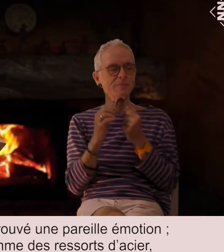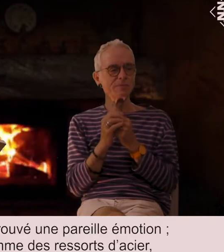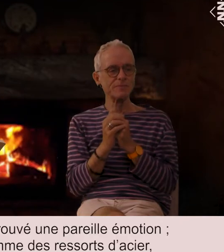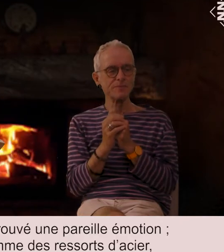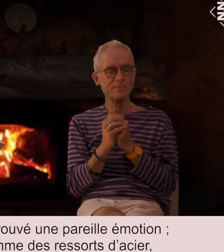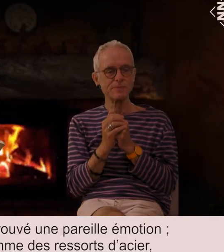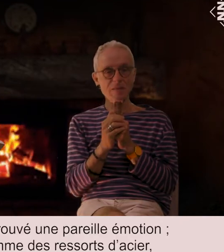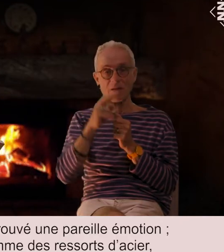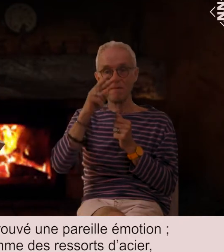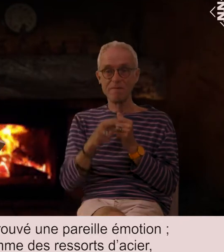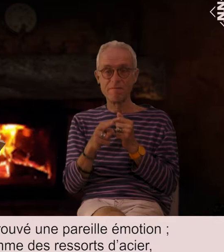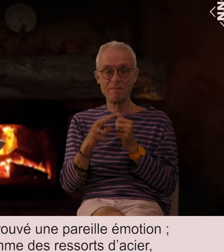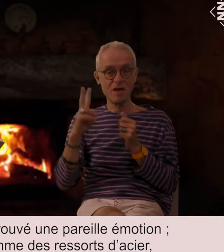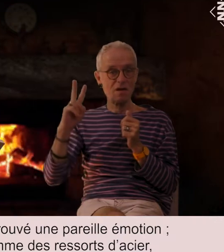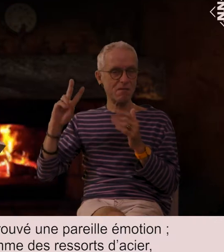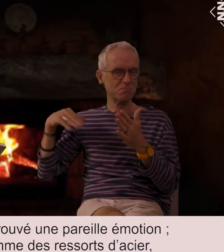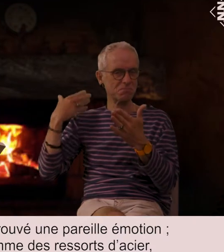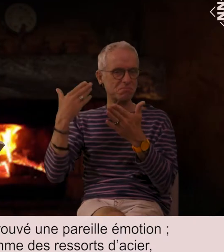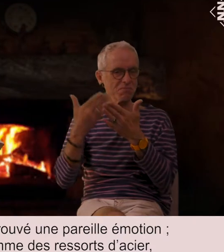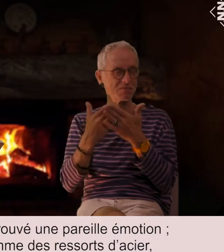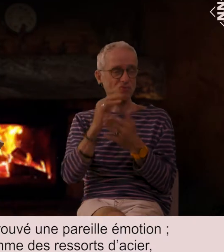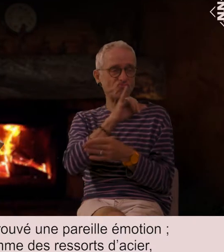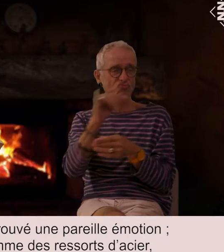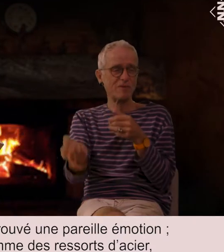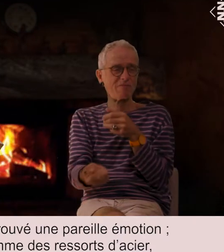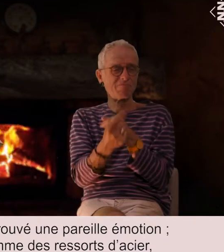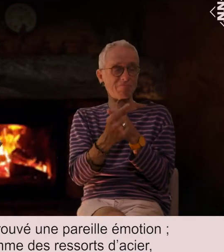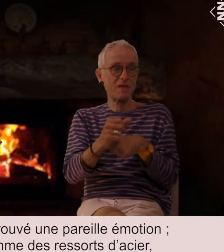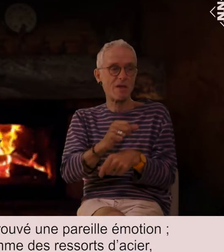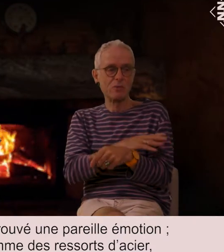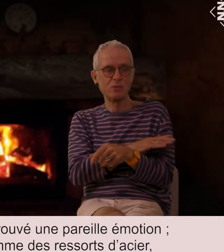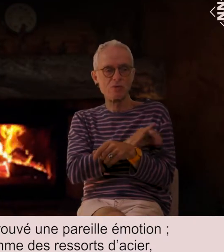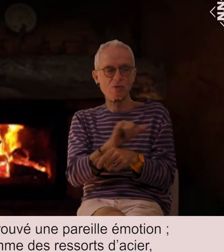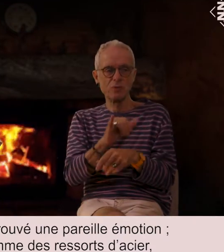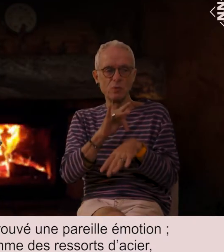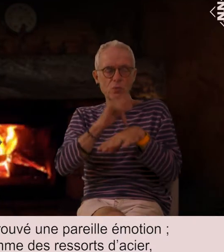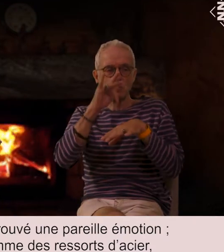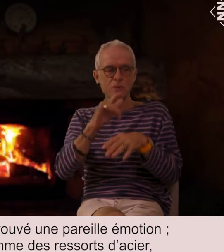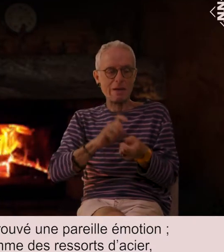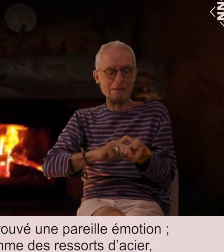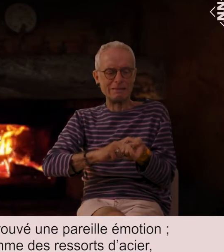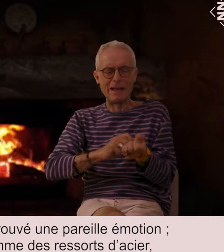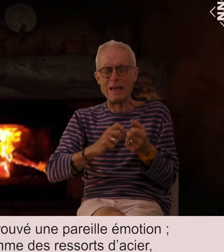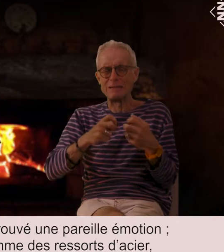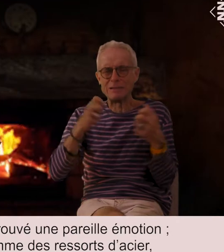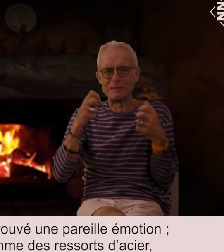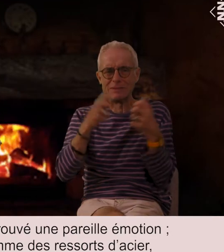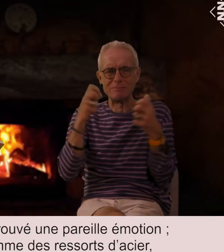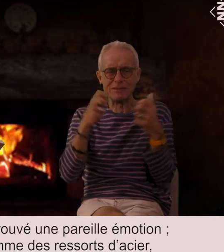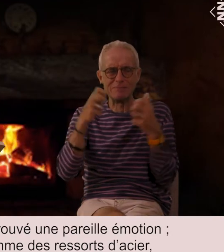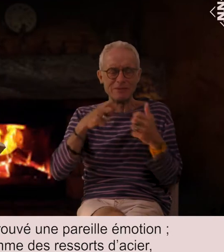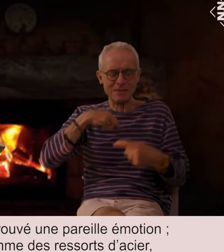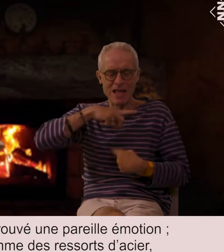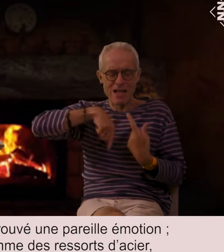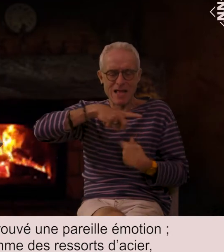jamais de la vie je n'avais éprouvé une pareille émotion mes nerfs tressaillaient comme des ressorts d'acier